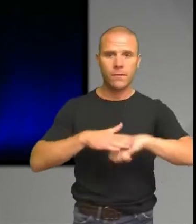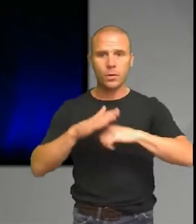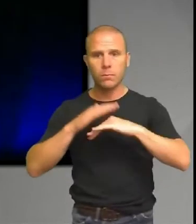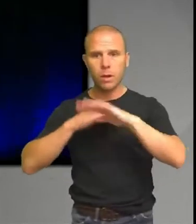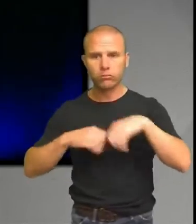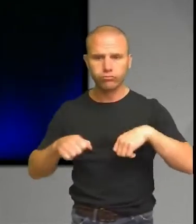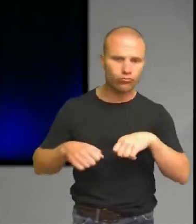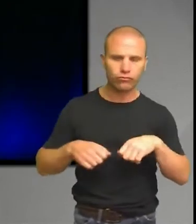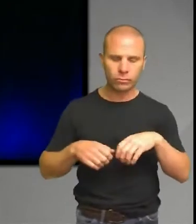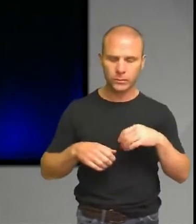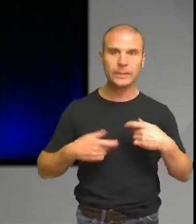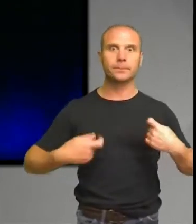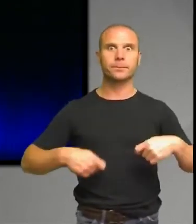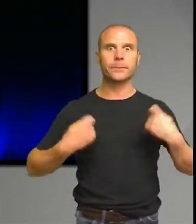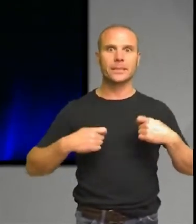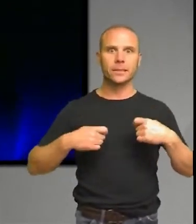Han råkade skjuta bollen på ett fönster.